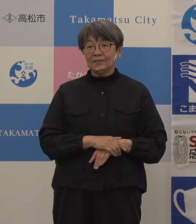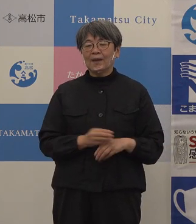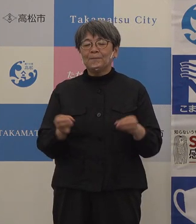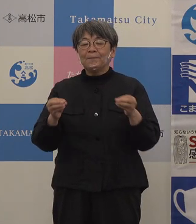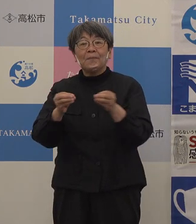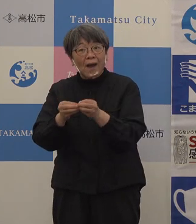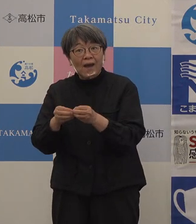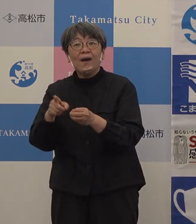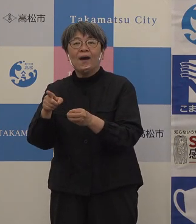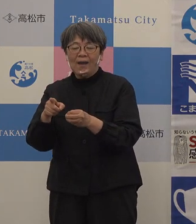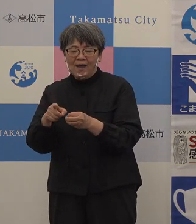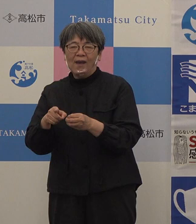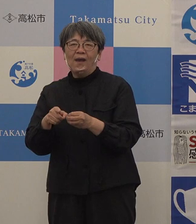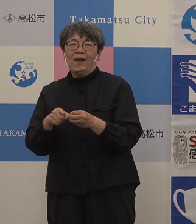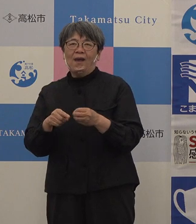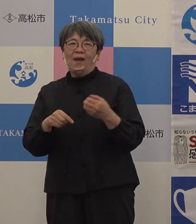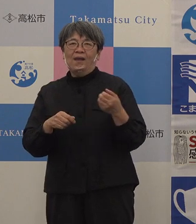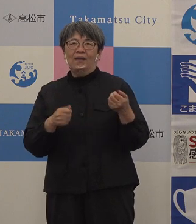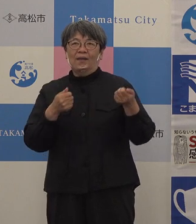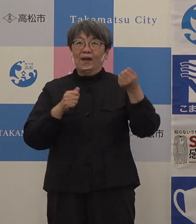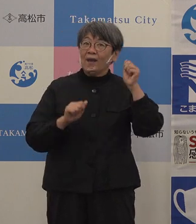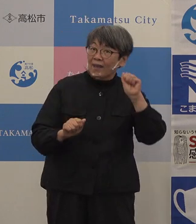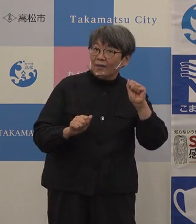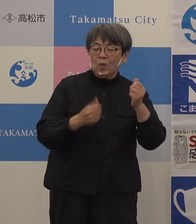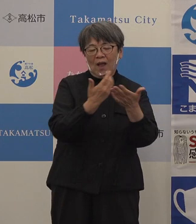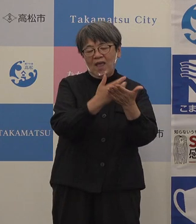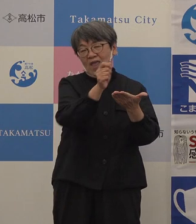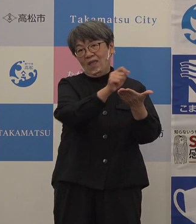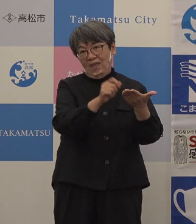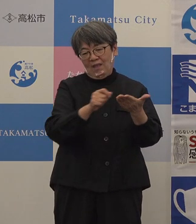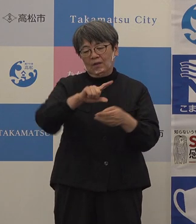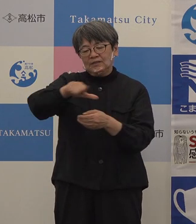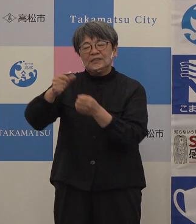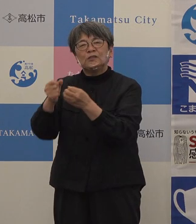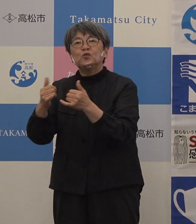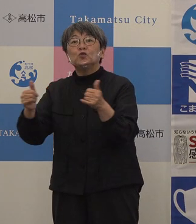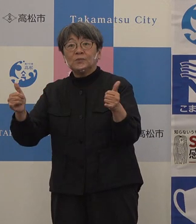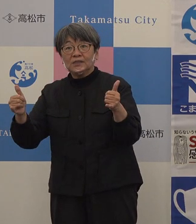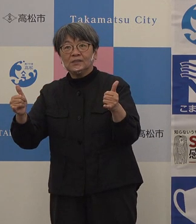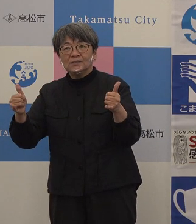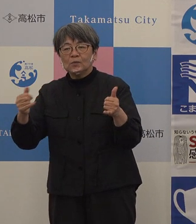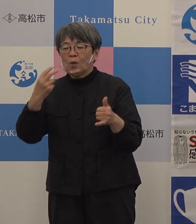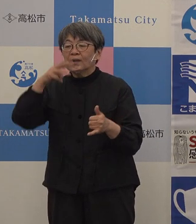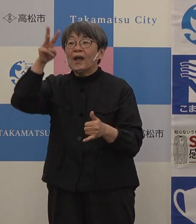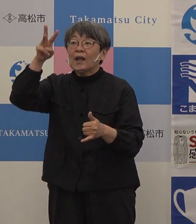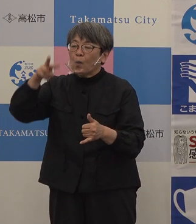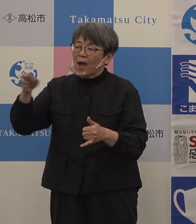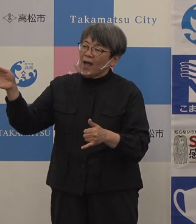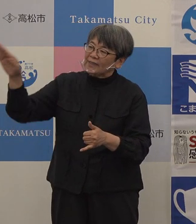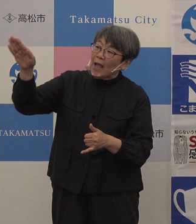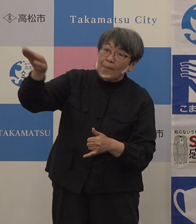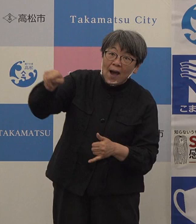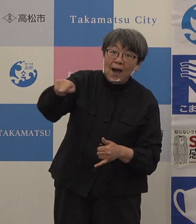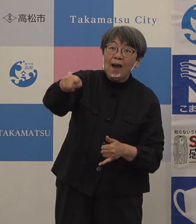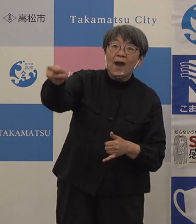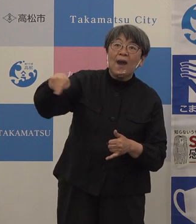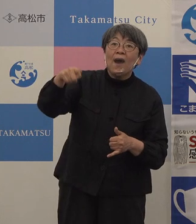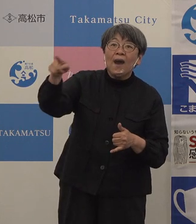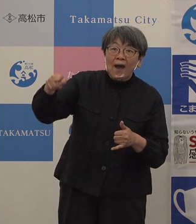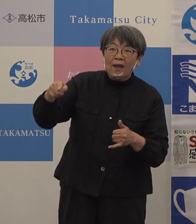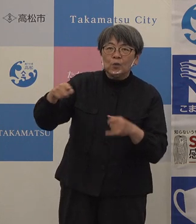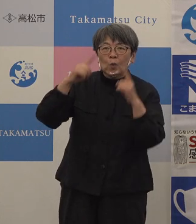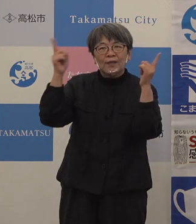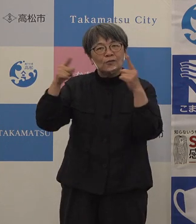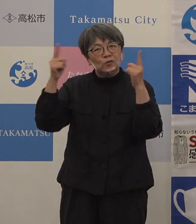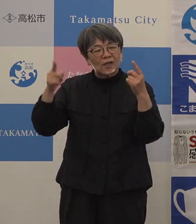といたしまして、アーティストと地域住民が共に企画運営する香川山並み芸術祭2022が香